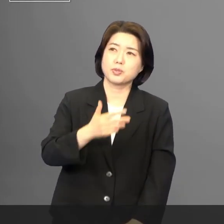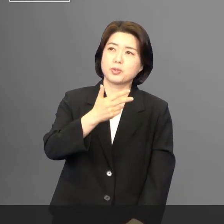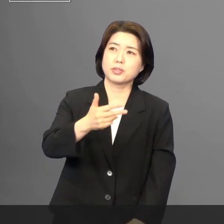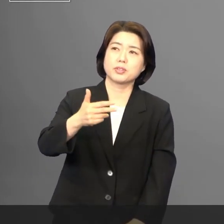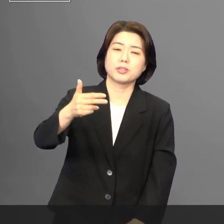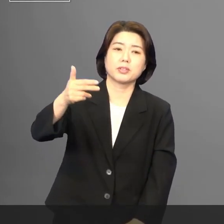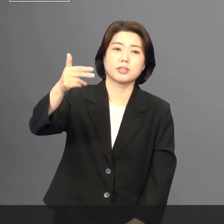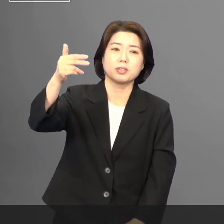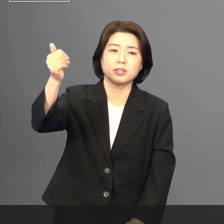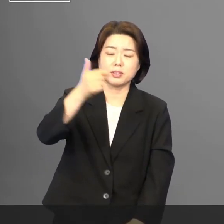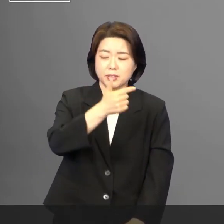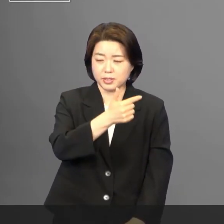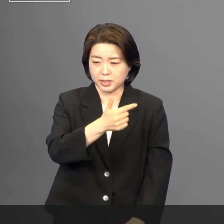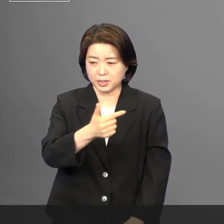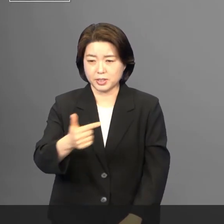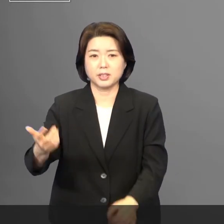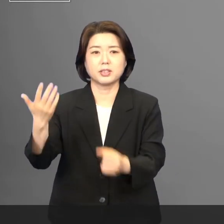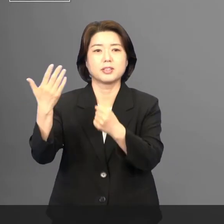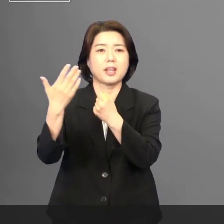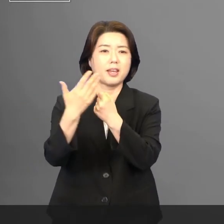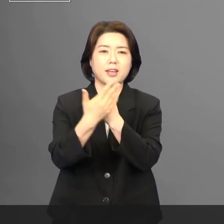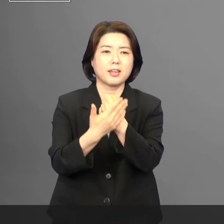우리 주 크신